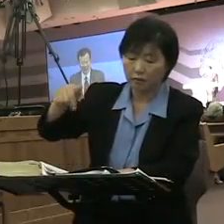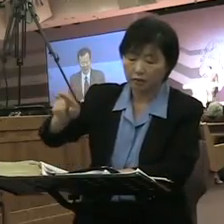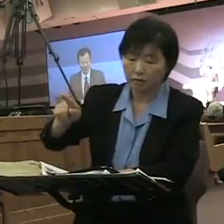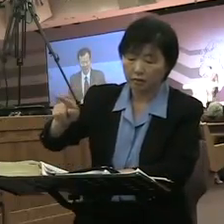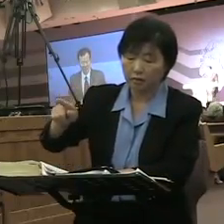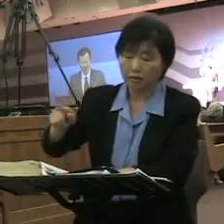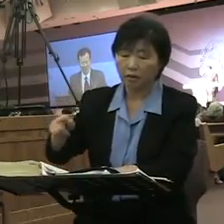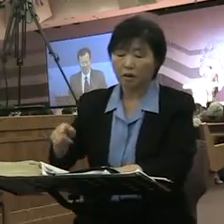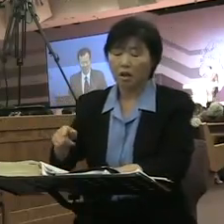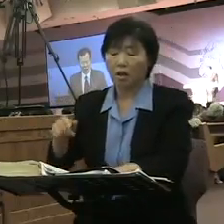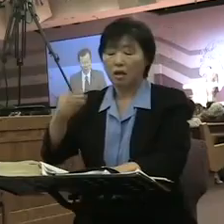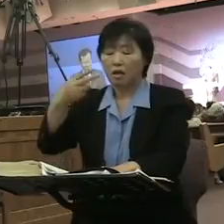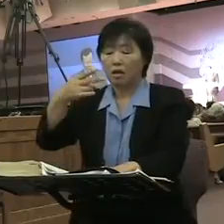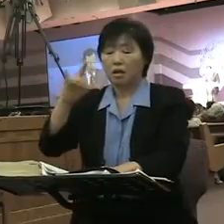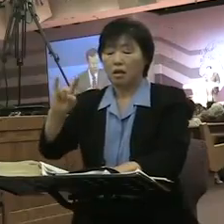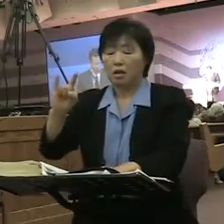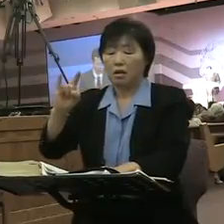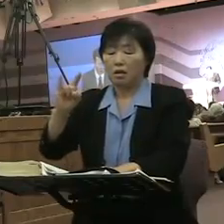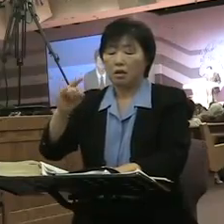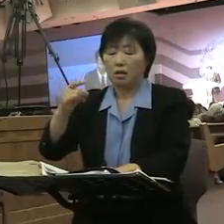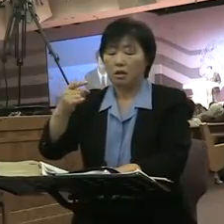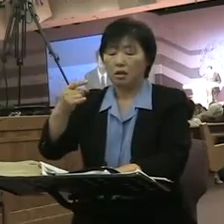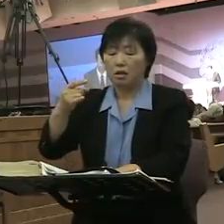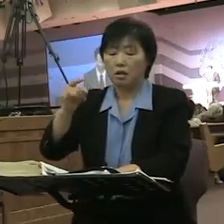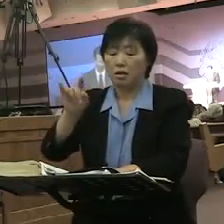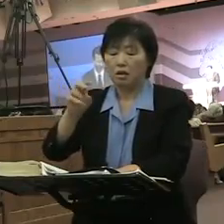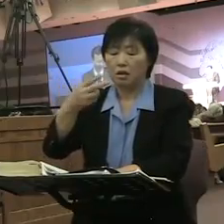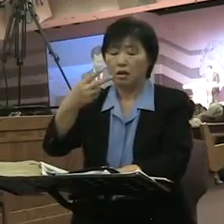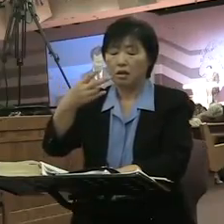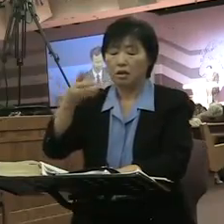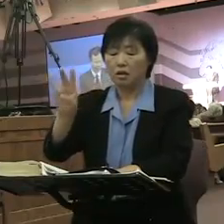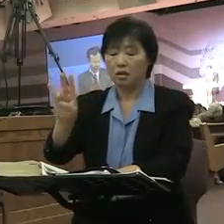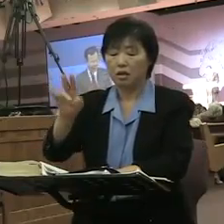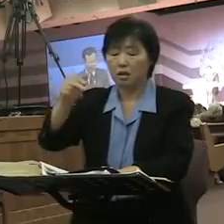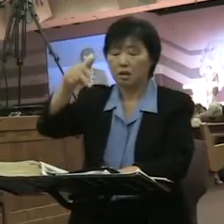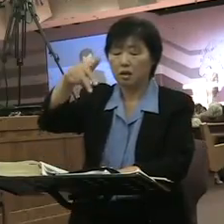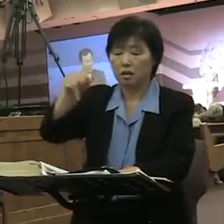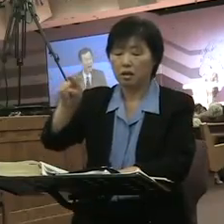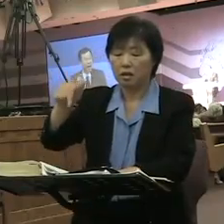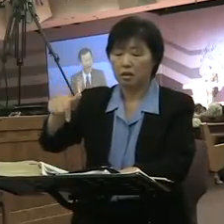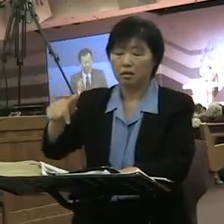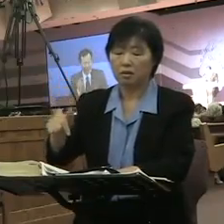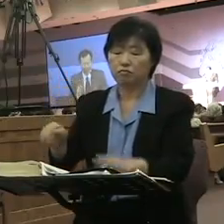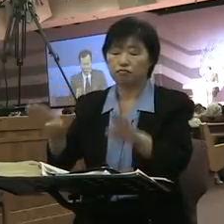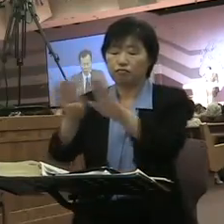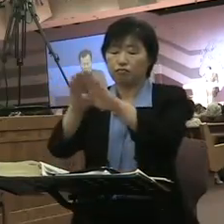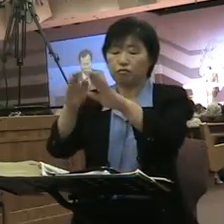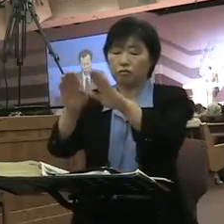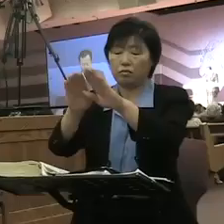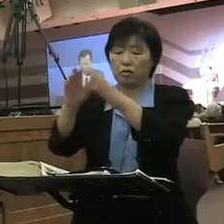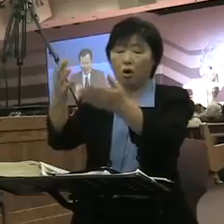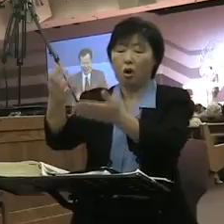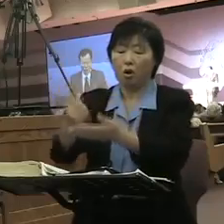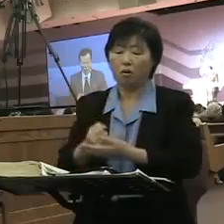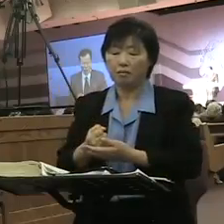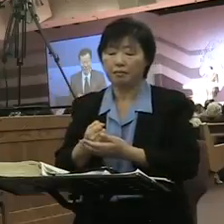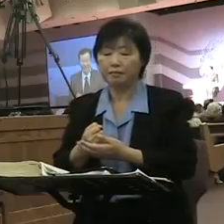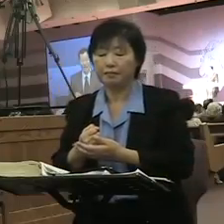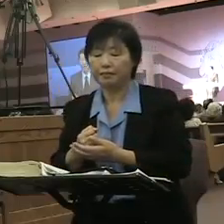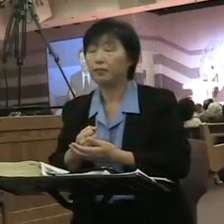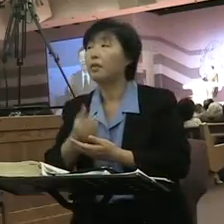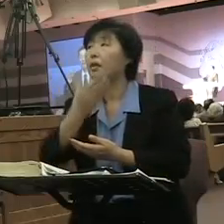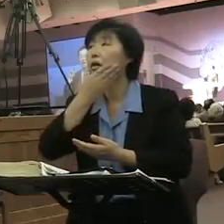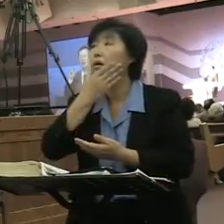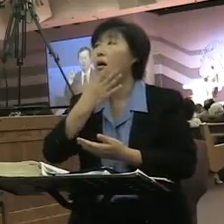얻으리라. 여러분, 17절 18절에 나와 있는 아브라함에게 주신 하나님의 약속, 이 축복의